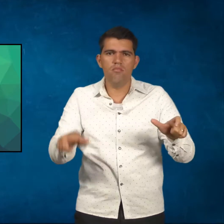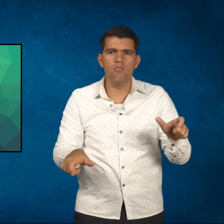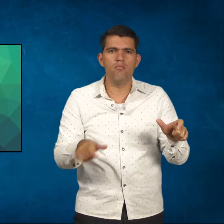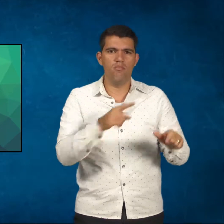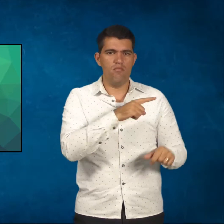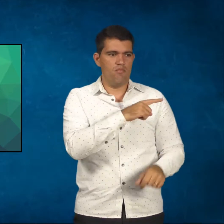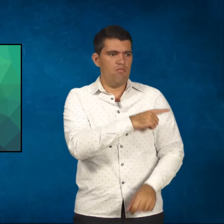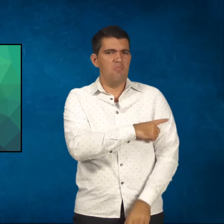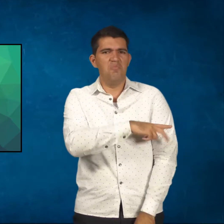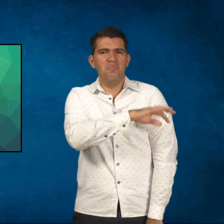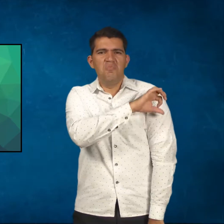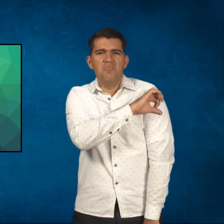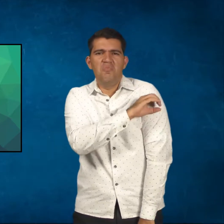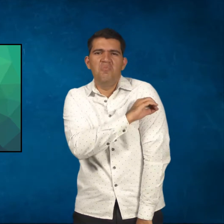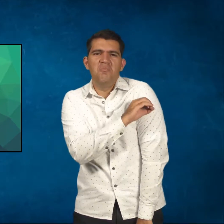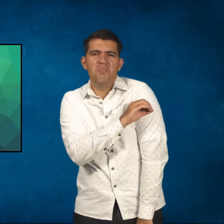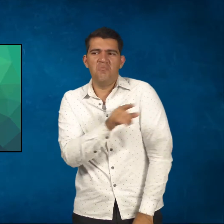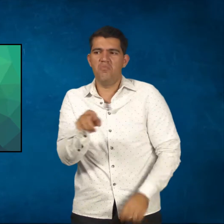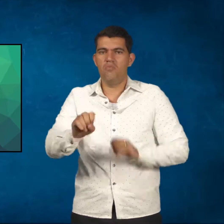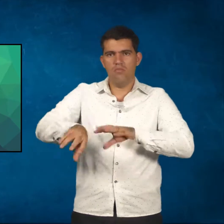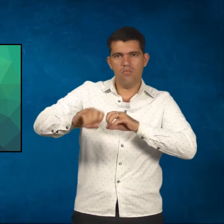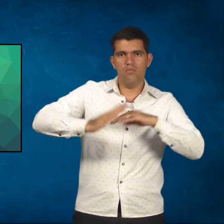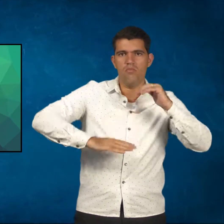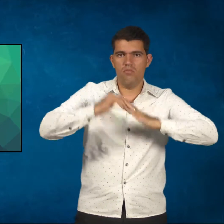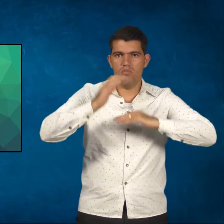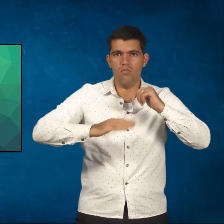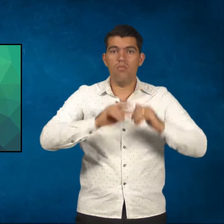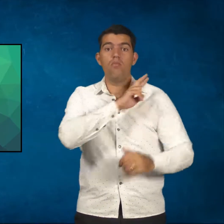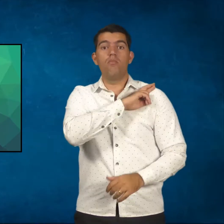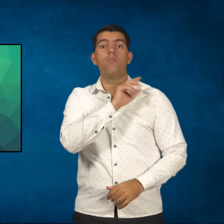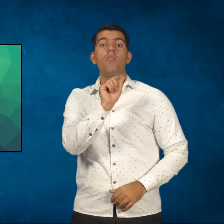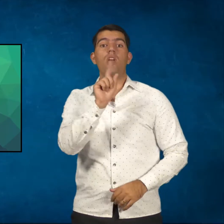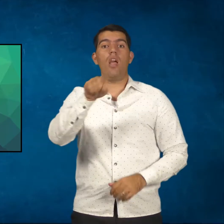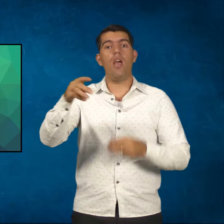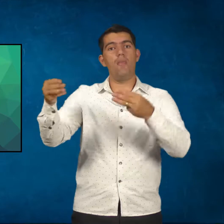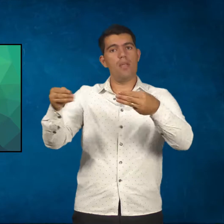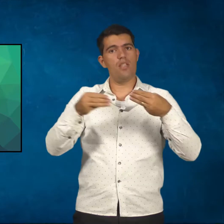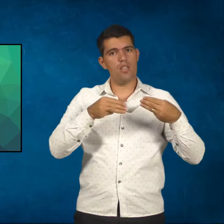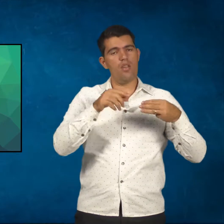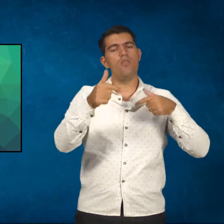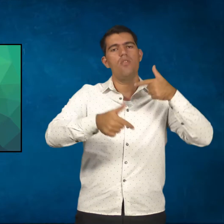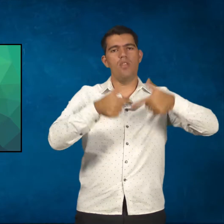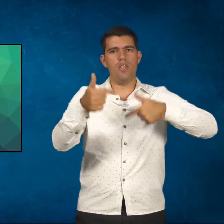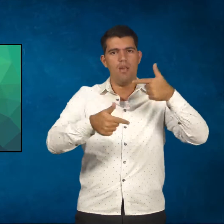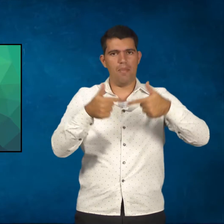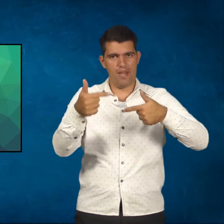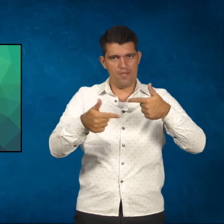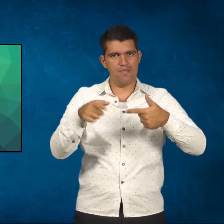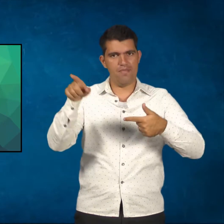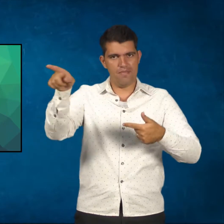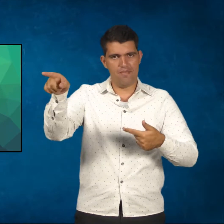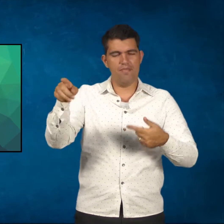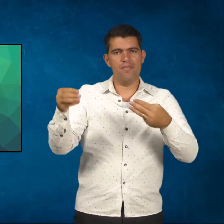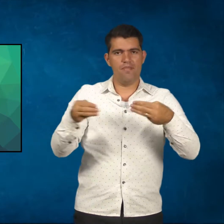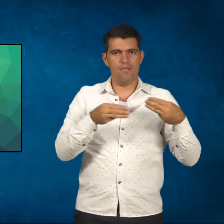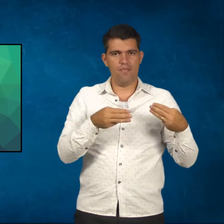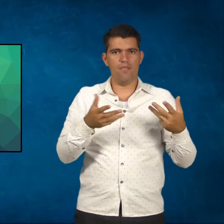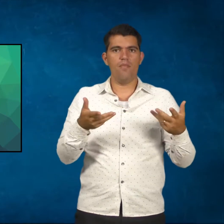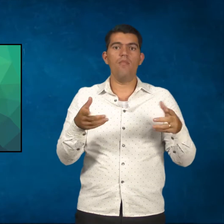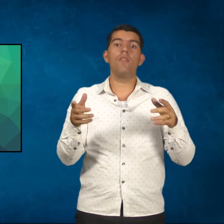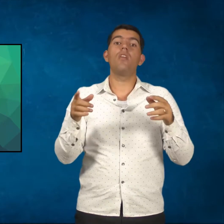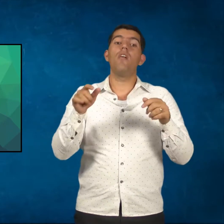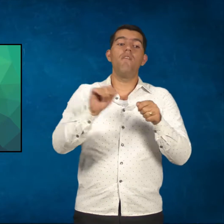de escolaridade passou a ser responsabilidade do Ministério do Trabalho e Emprego e efetuada